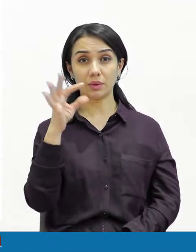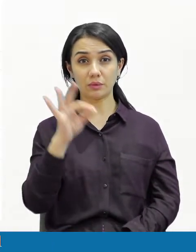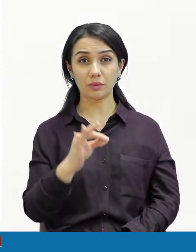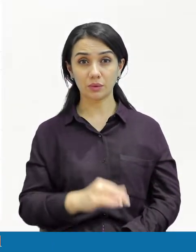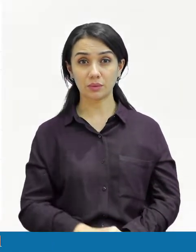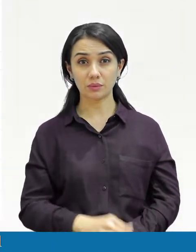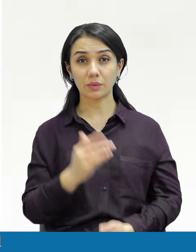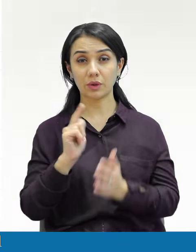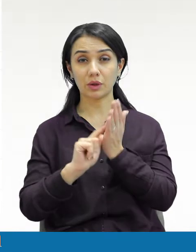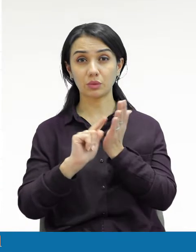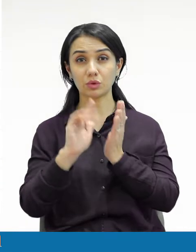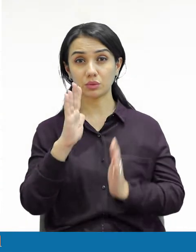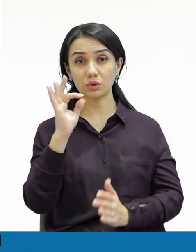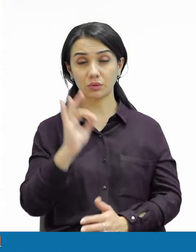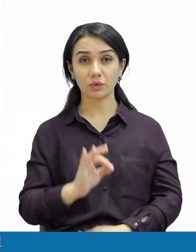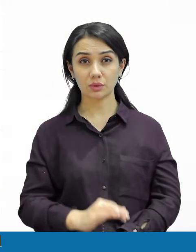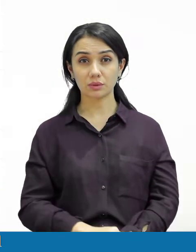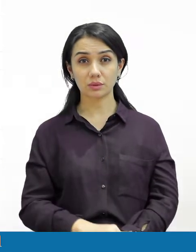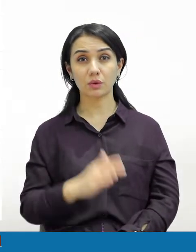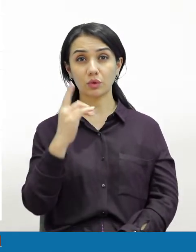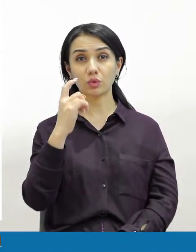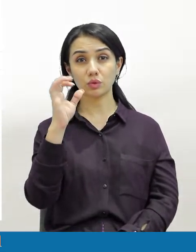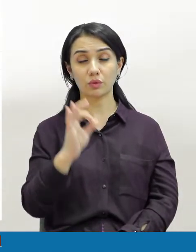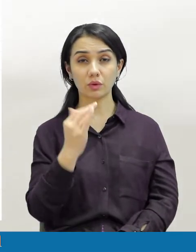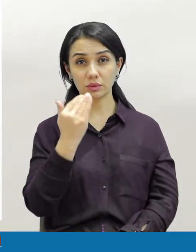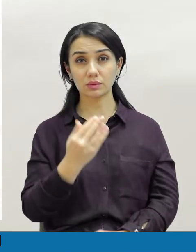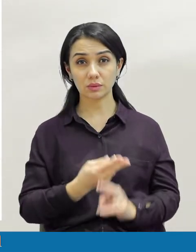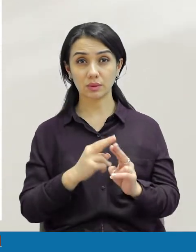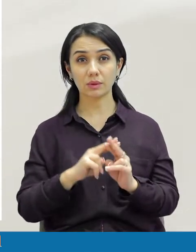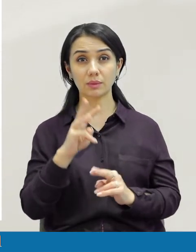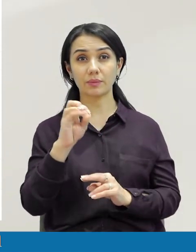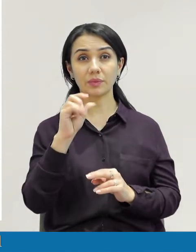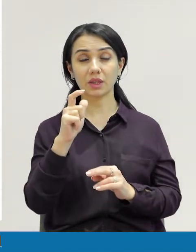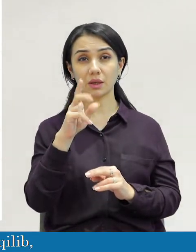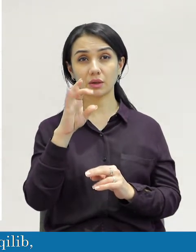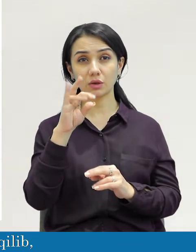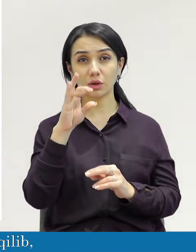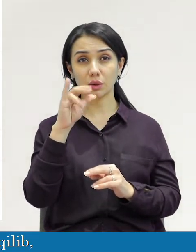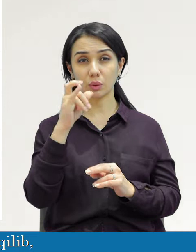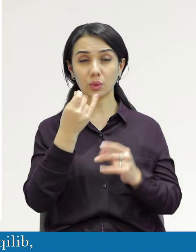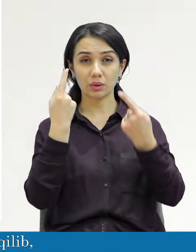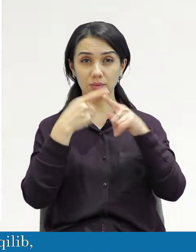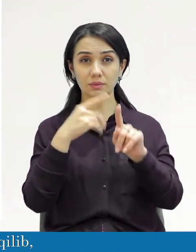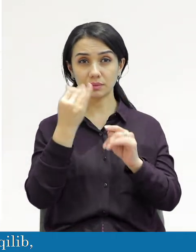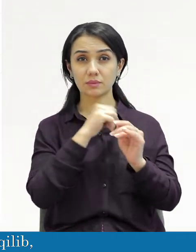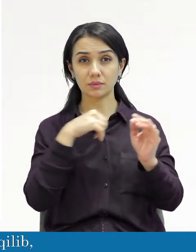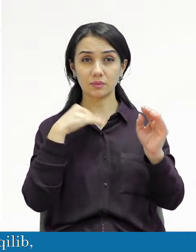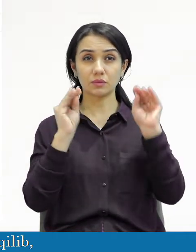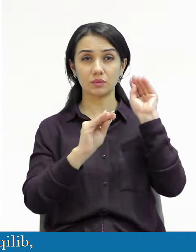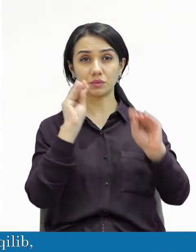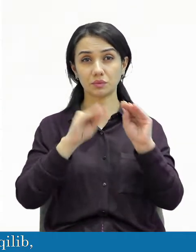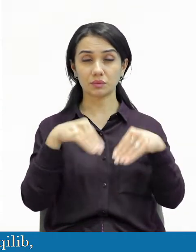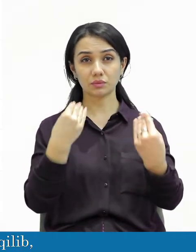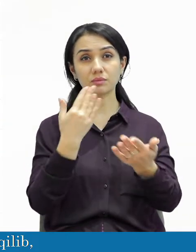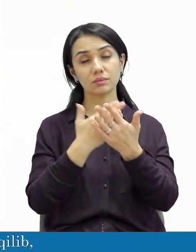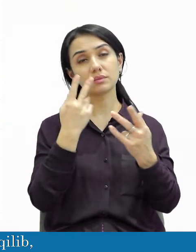50%, 75%, 100%. Ko'rib turibsizlar, texnologiyaga oid bo'lgan har xil rasmlarni o'zi avtomatik qo'yib berdi. Yo